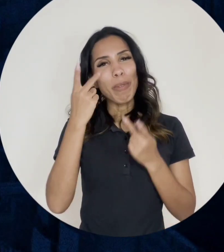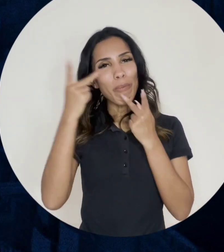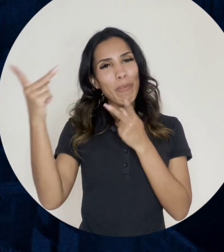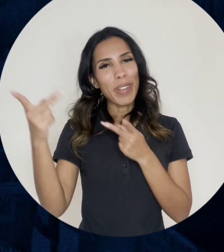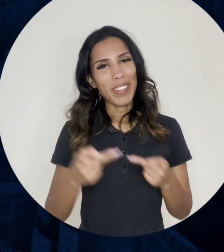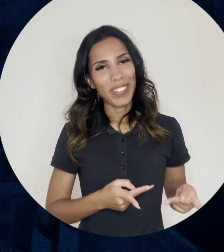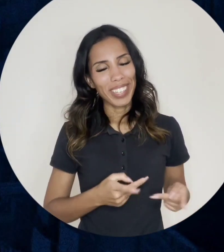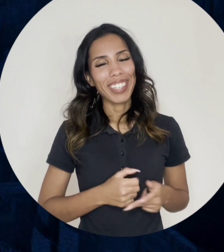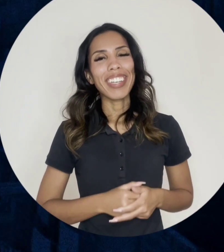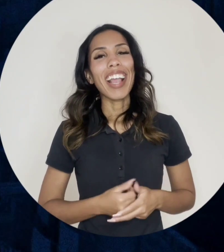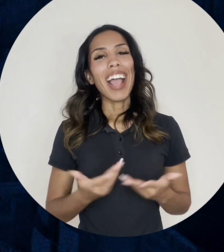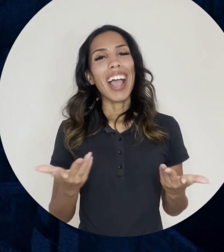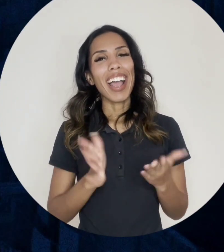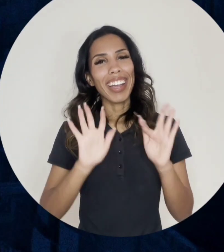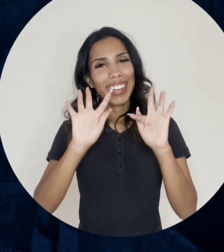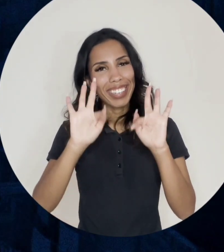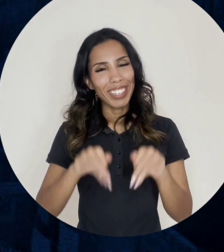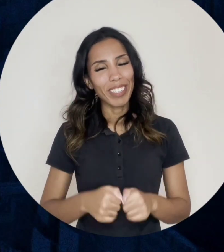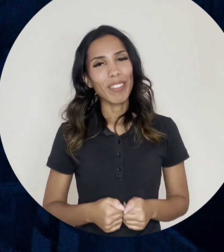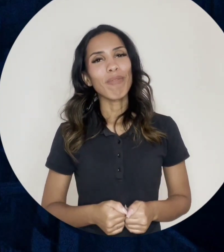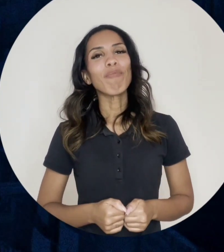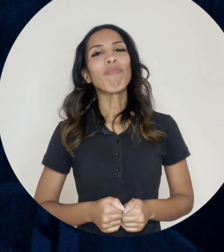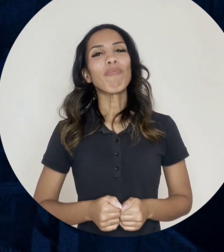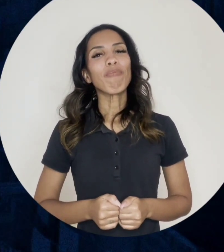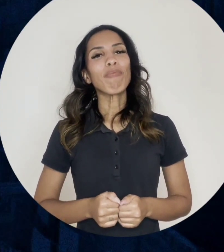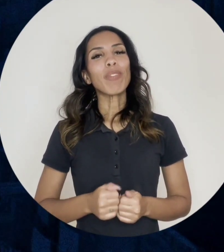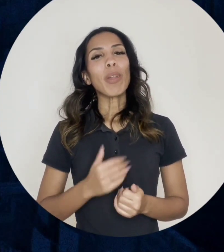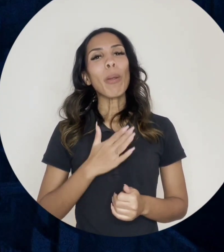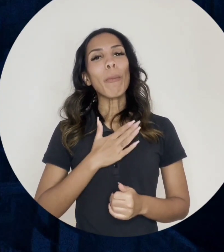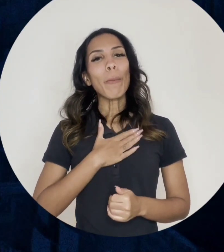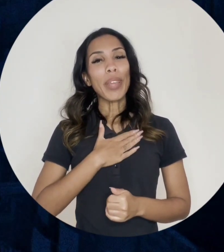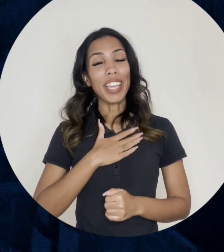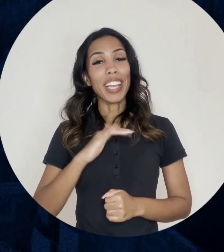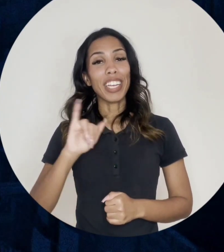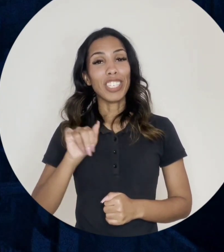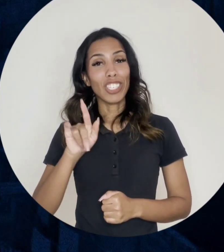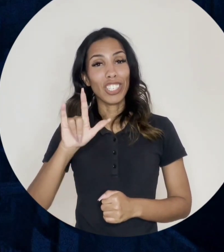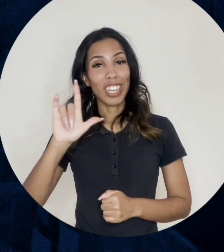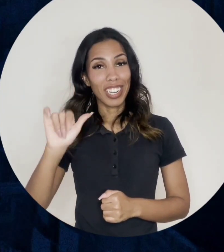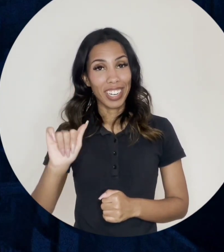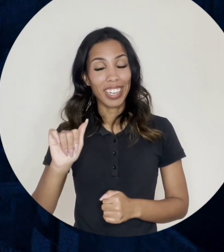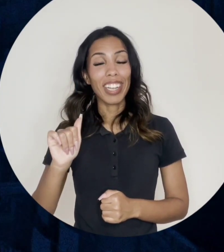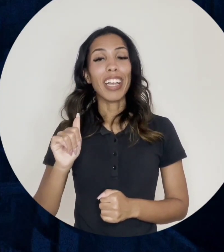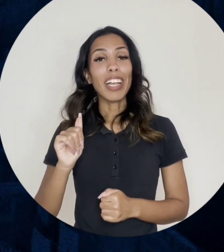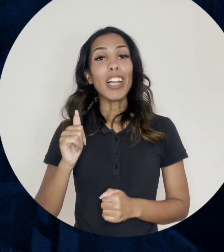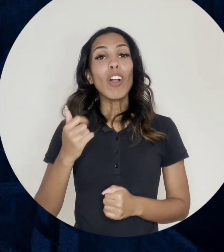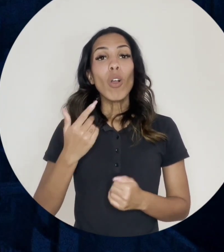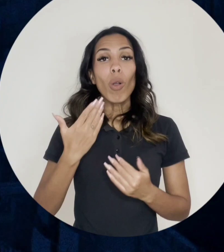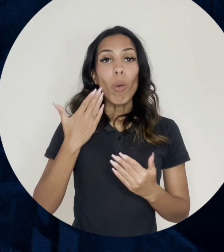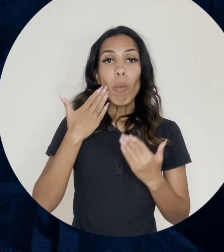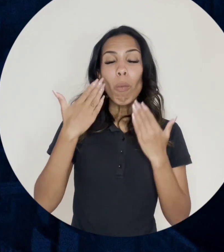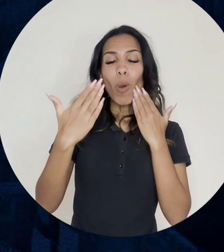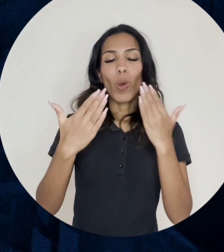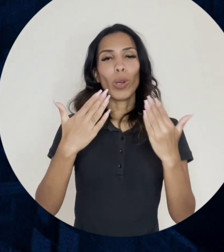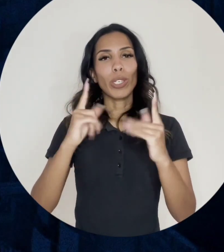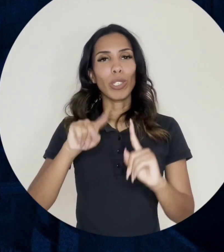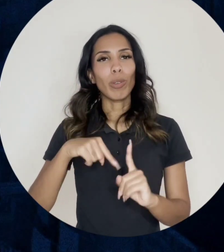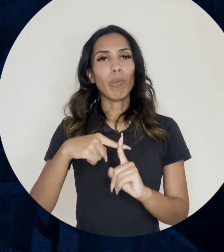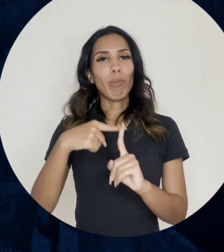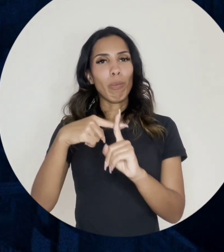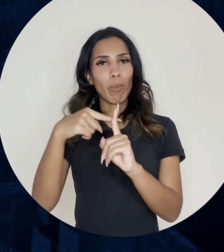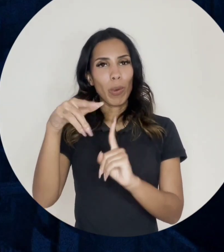bem-vindos. Vamos encerrar esse episódio com um quadro da Minha Janela, em que a nossa convidada apresenta algum aspecto positivo